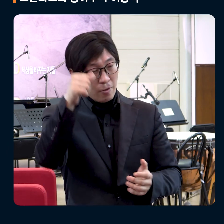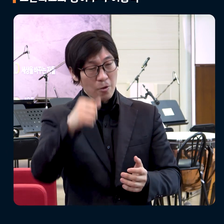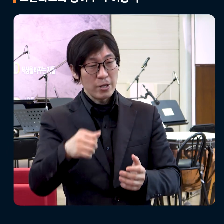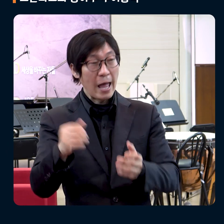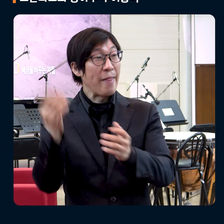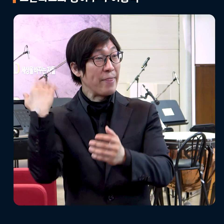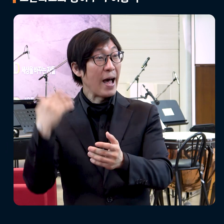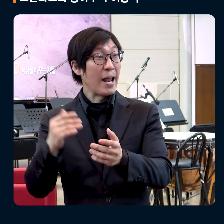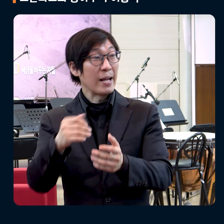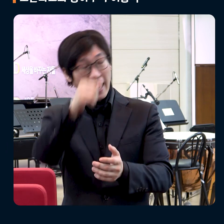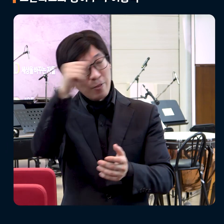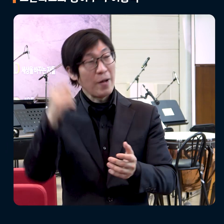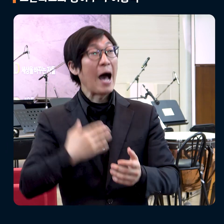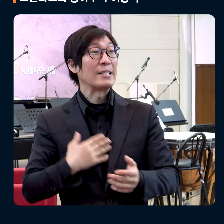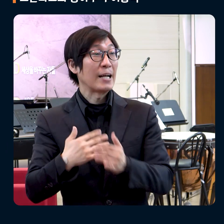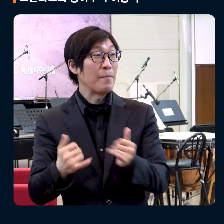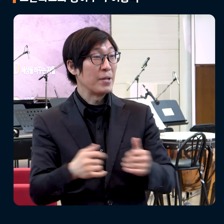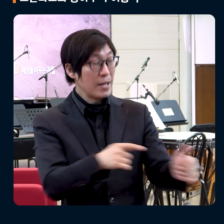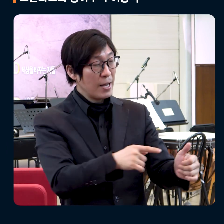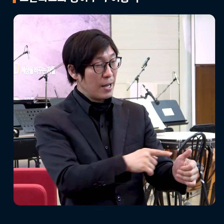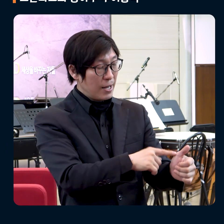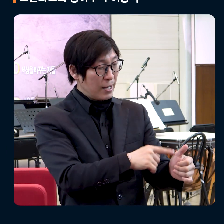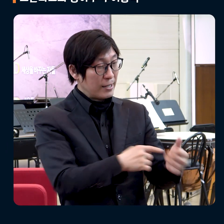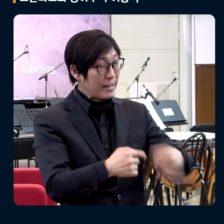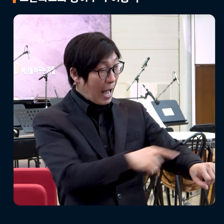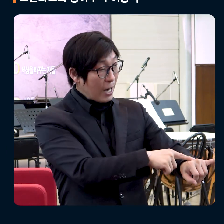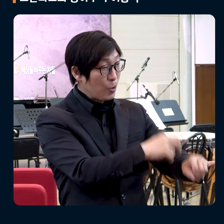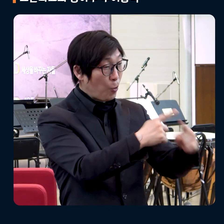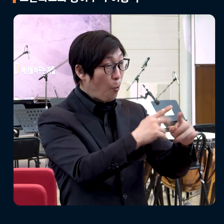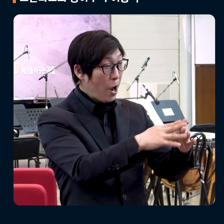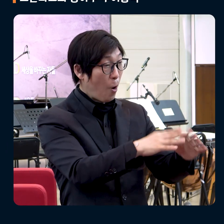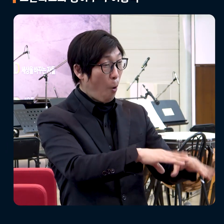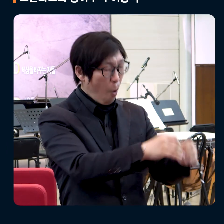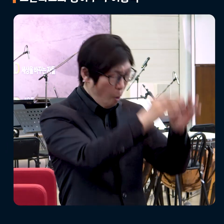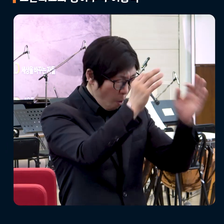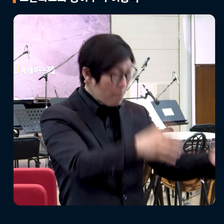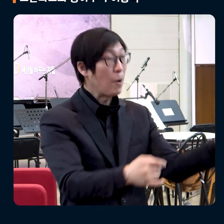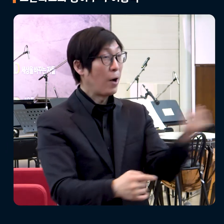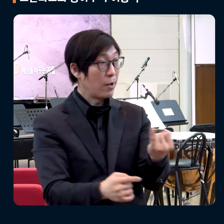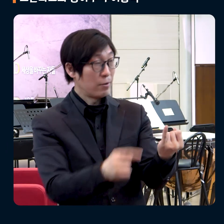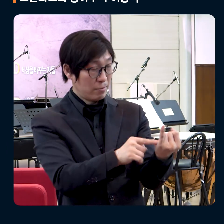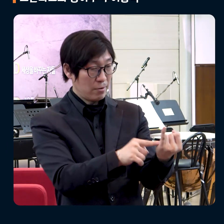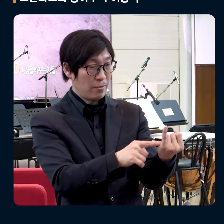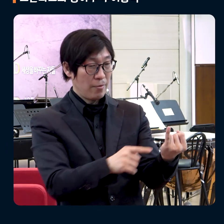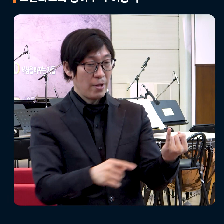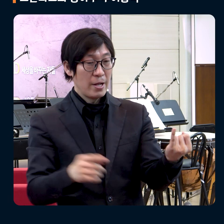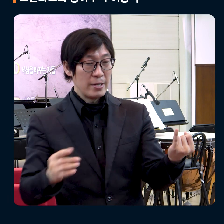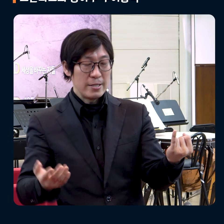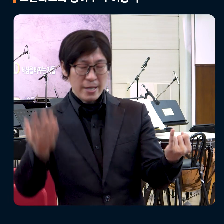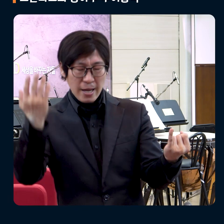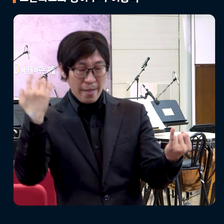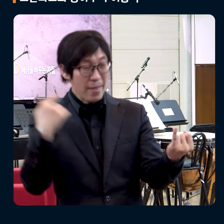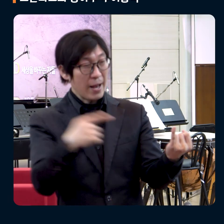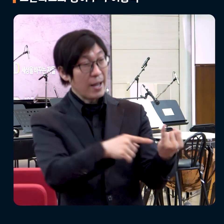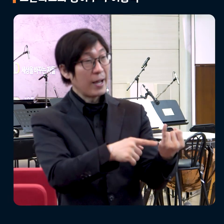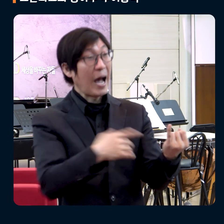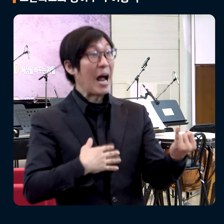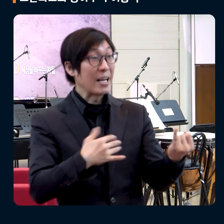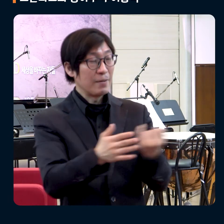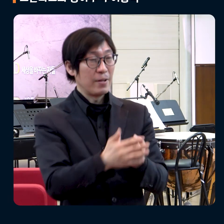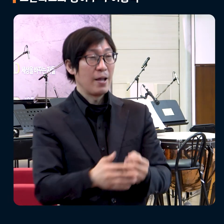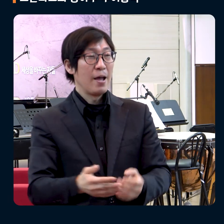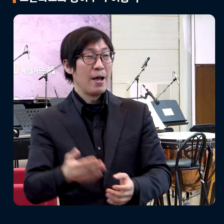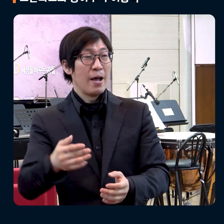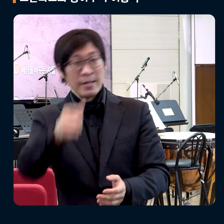막 오셔가지고 너 왜 지금 왔어? 네 아버지가 너 위해서 얼마나 기도했는데, 너 위해서 얼마나 안타까워했는데 이제 왔어 하면서 아빠